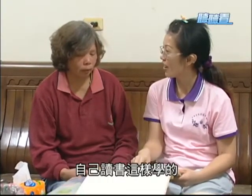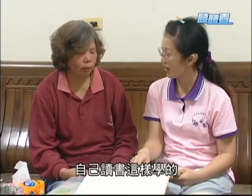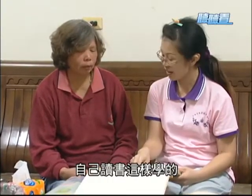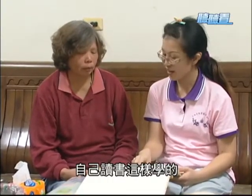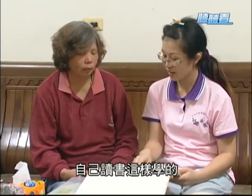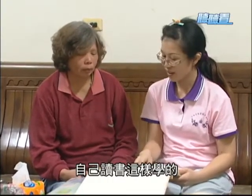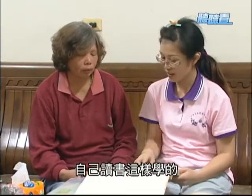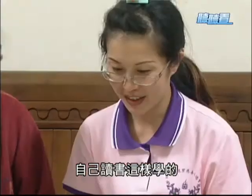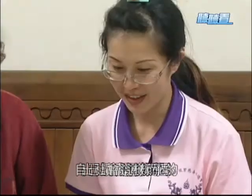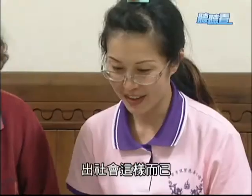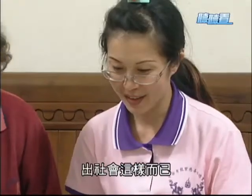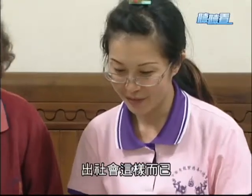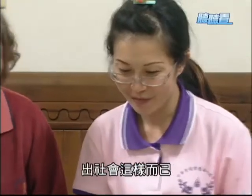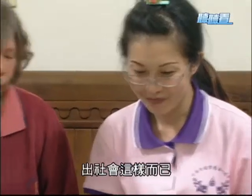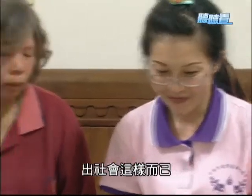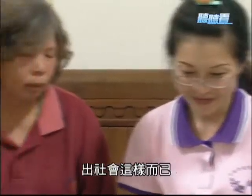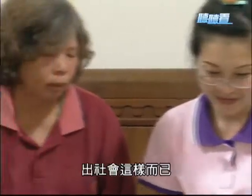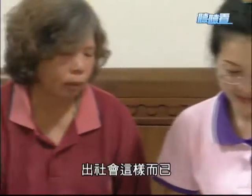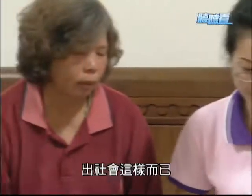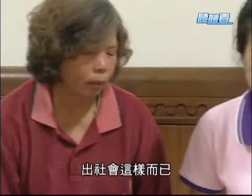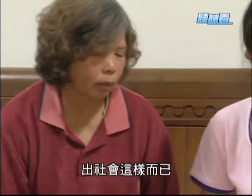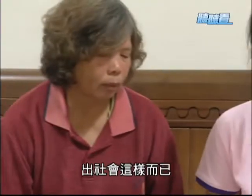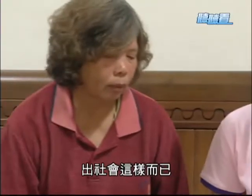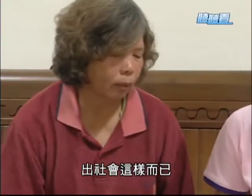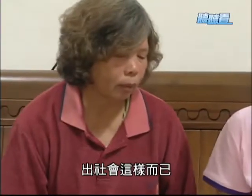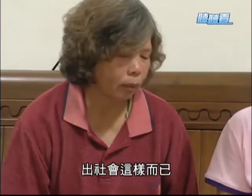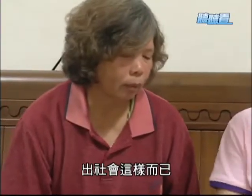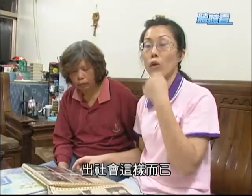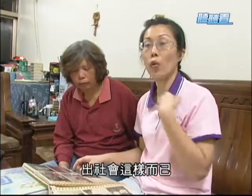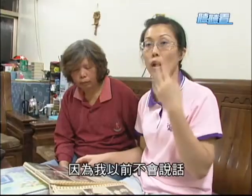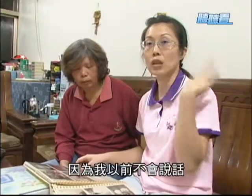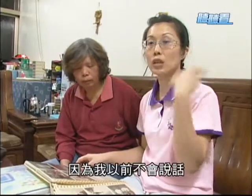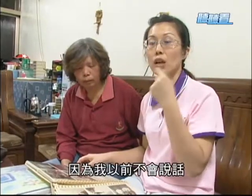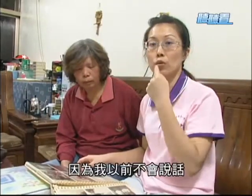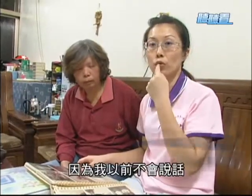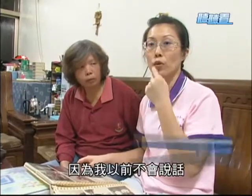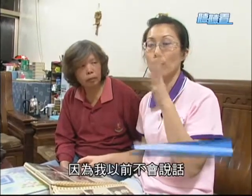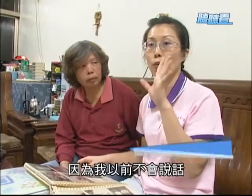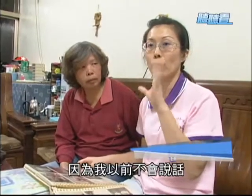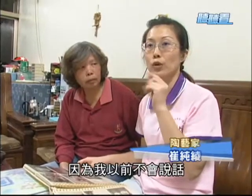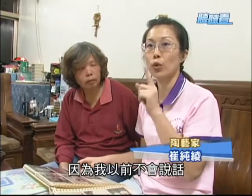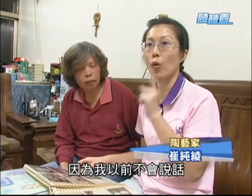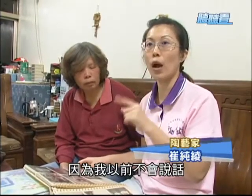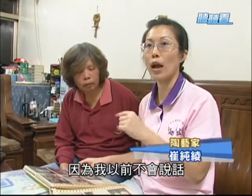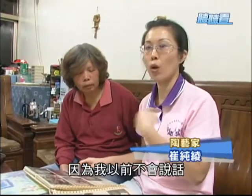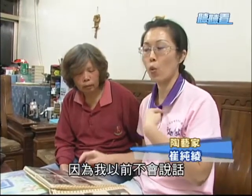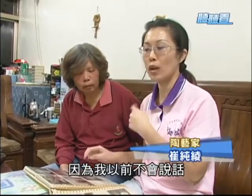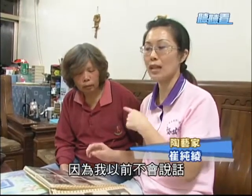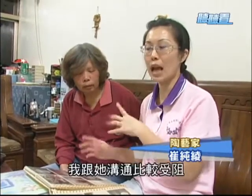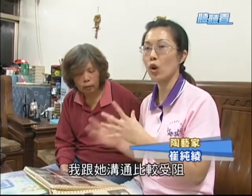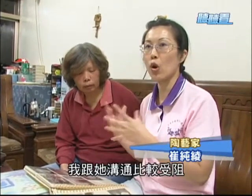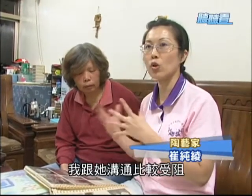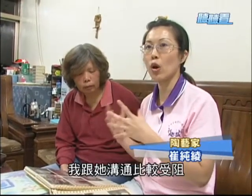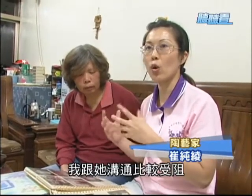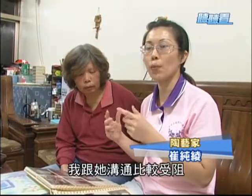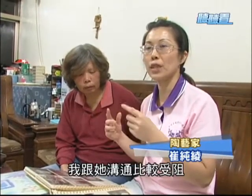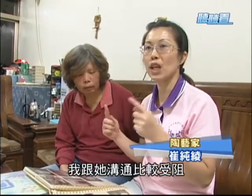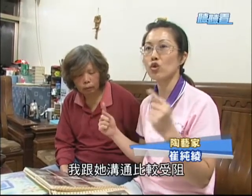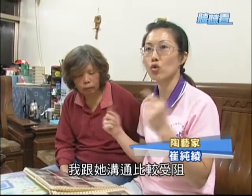学，啊社会出来安尼尔。 因为我以前不会说话，我跟大家沟通比较重